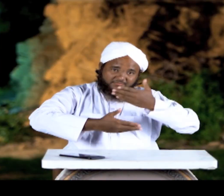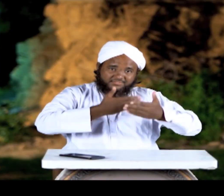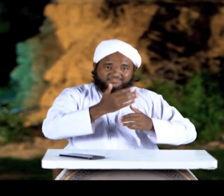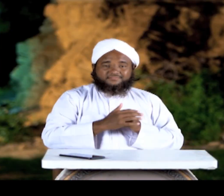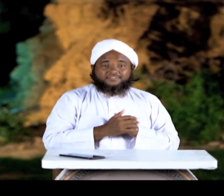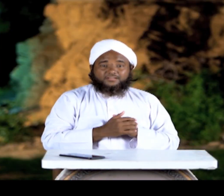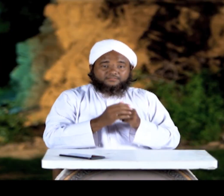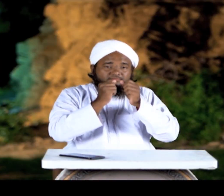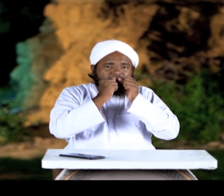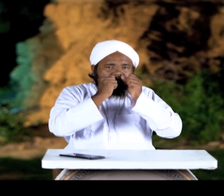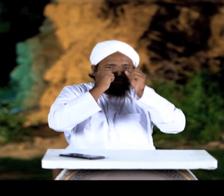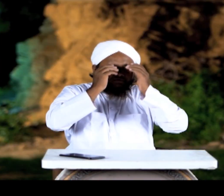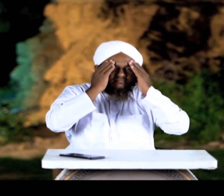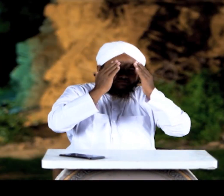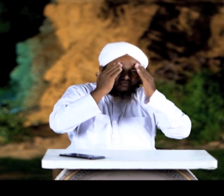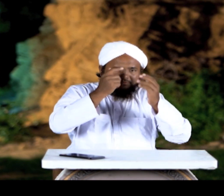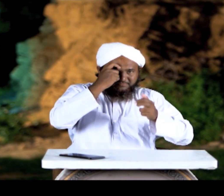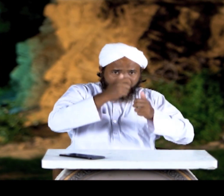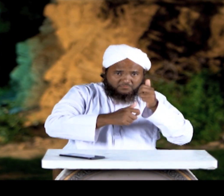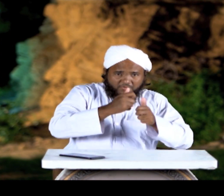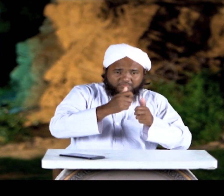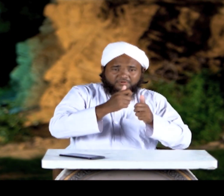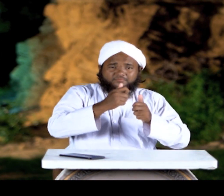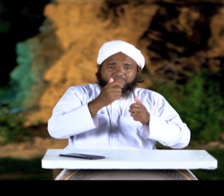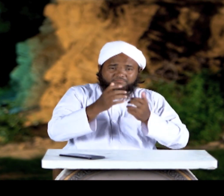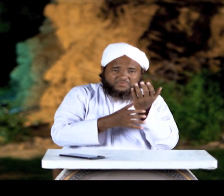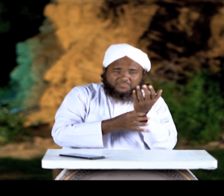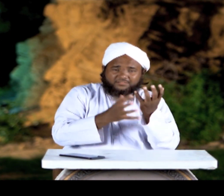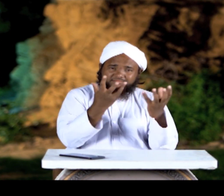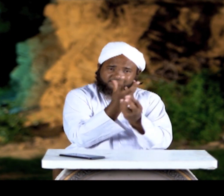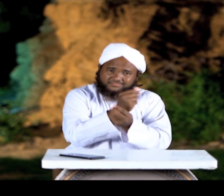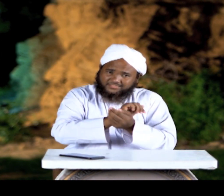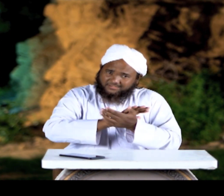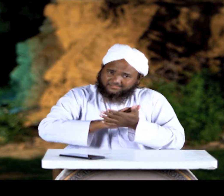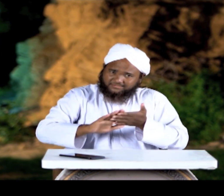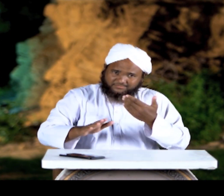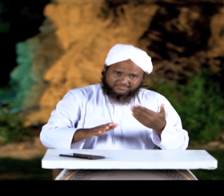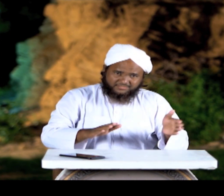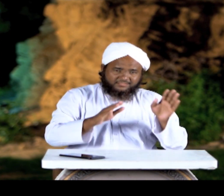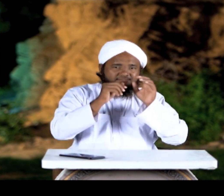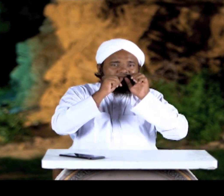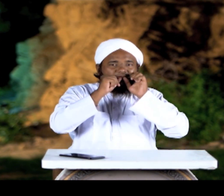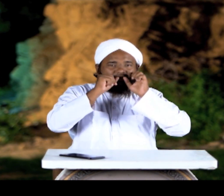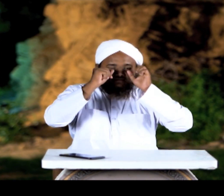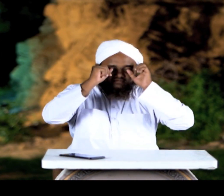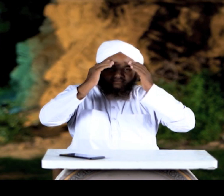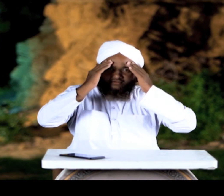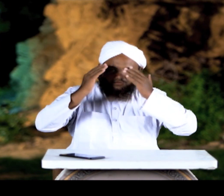علیہ فرماتے ہیں، درود شریف سے مصیبتیں ٹلتی ہیں، بیماریوں سے شفا حاصل ہوتی ہے۔ صلو علی الحبیب